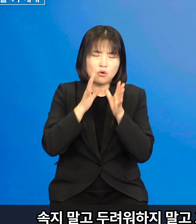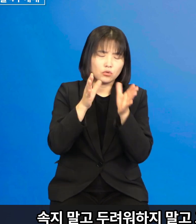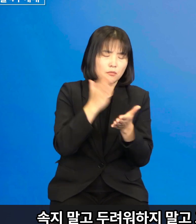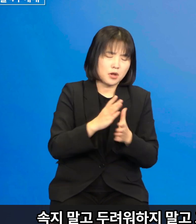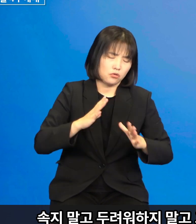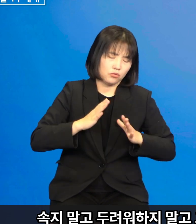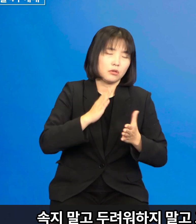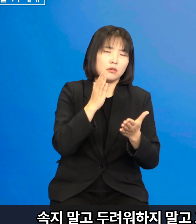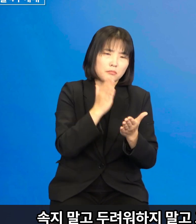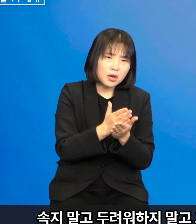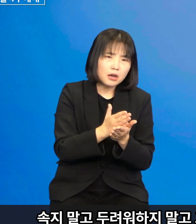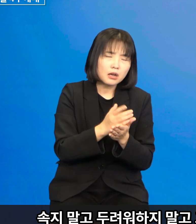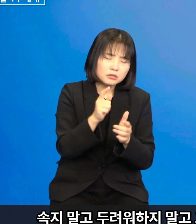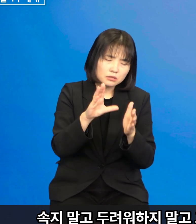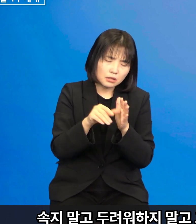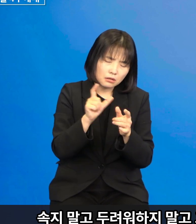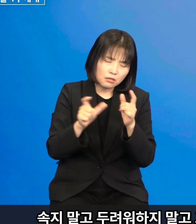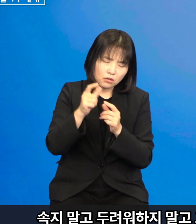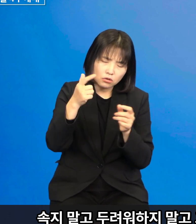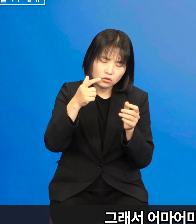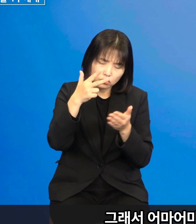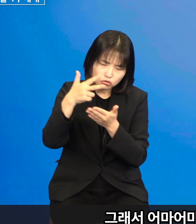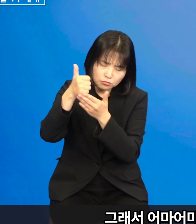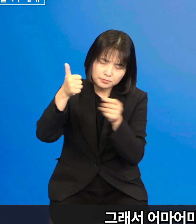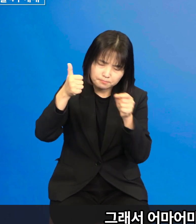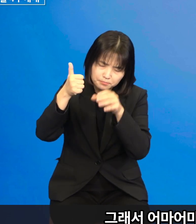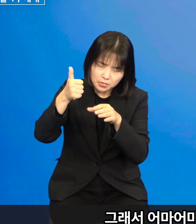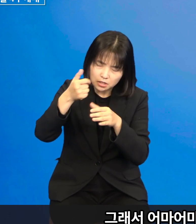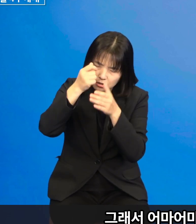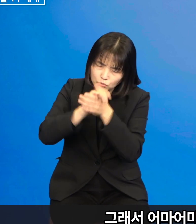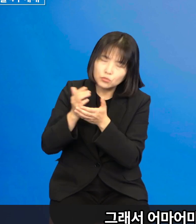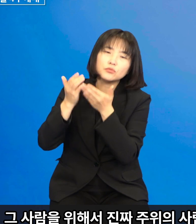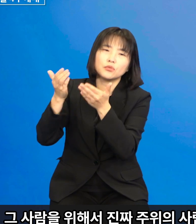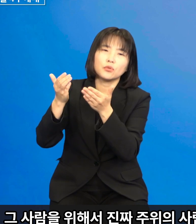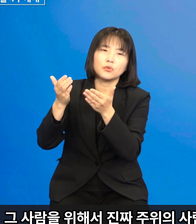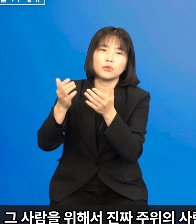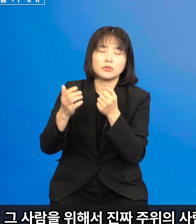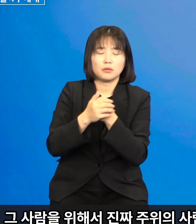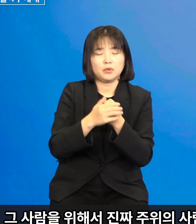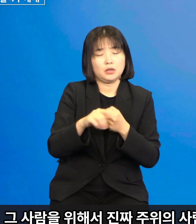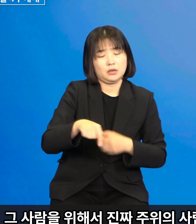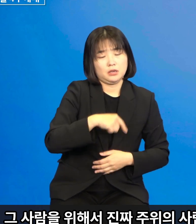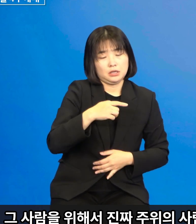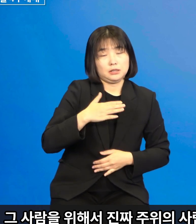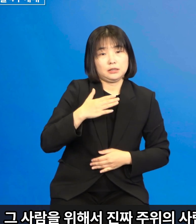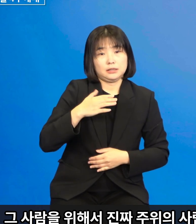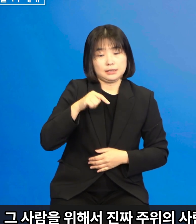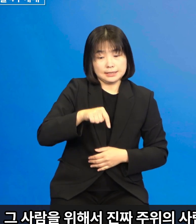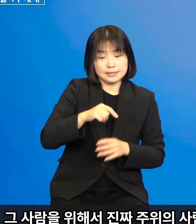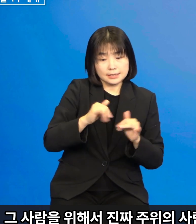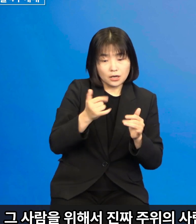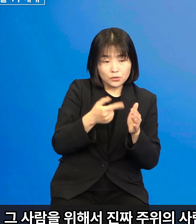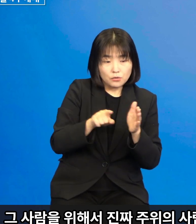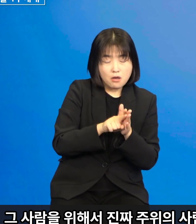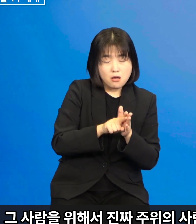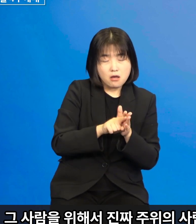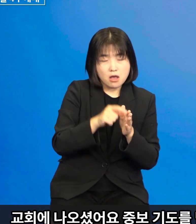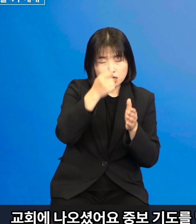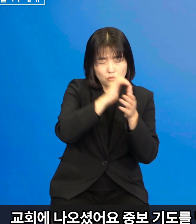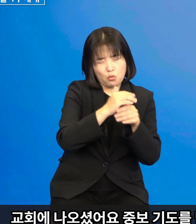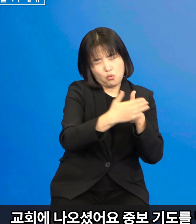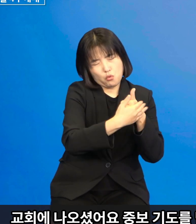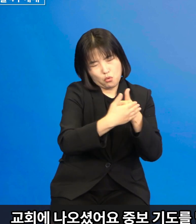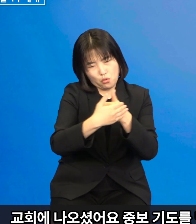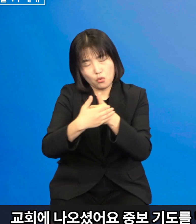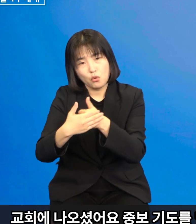두려워하지 말고 그때일수록 더 주님께 나아가야 돼. 그래서 어마어마하게 기도를 해줬어요. 그 사람을 위해서 진짜 주위의 사람들 어마어마하게 기도를 해줬거든요.